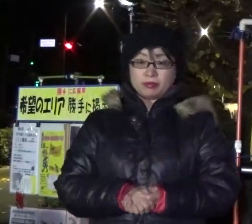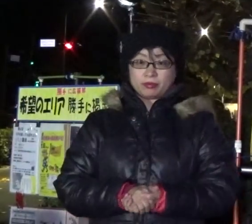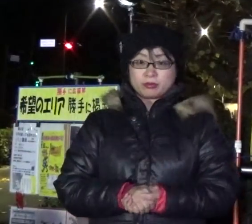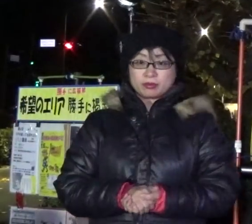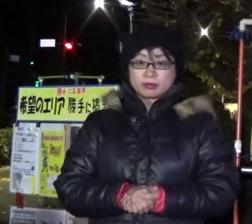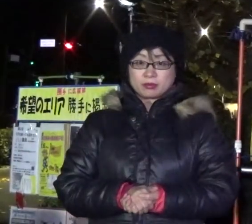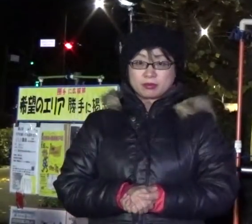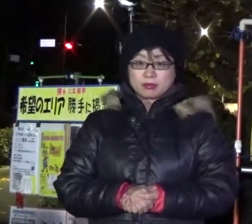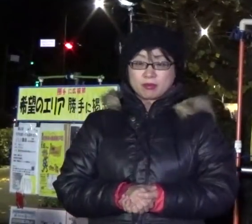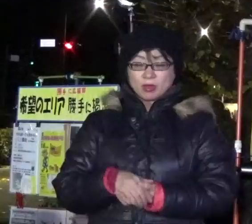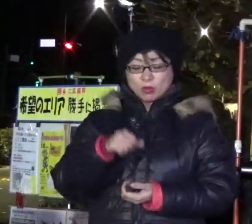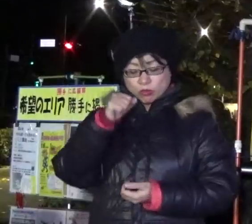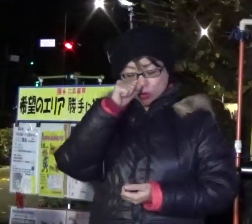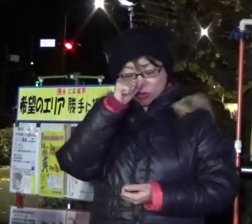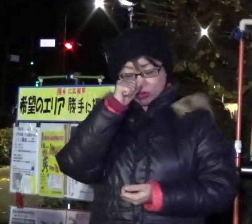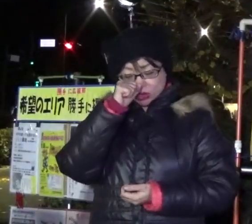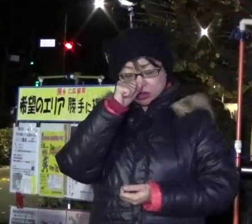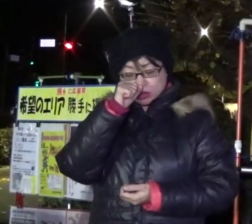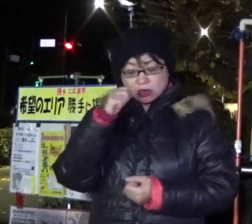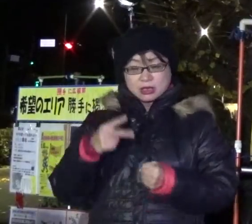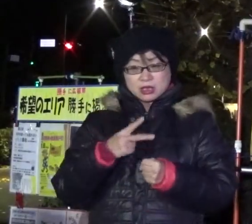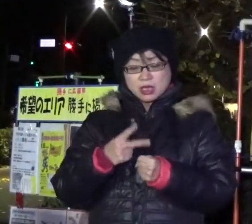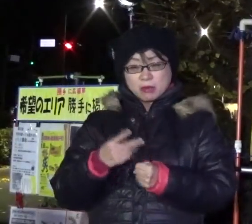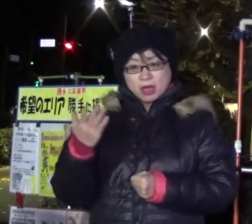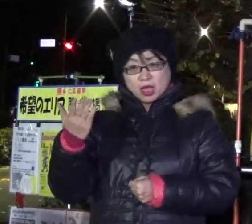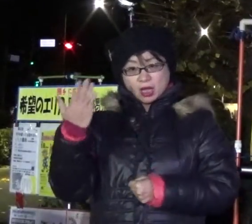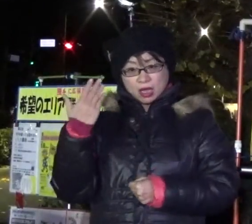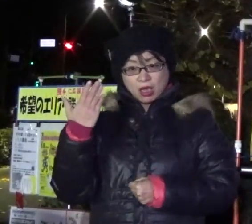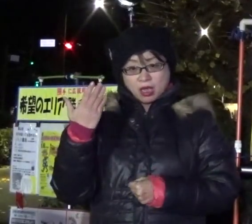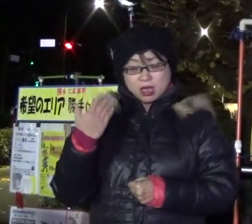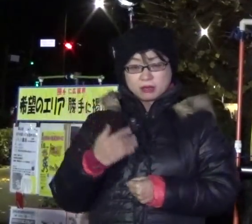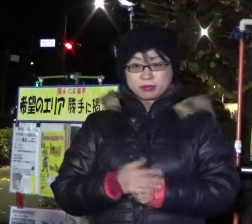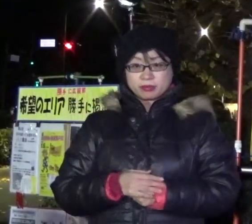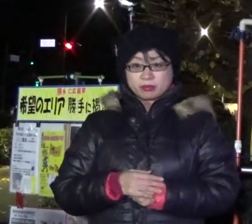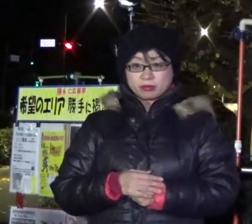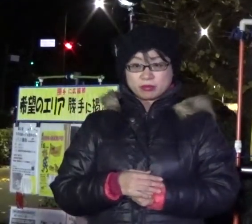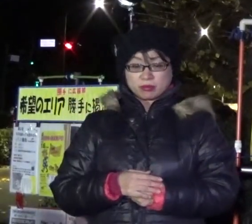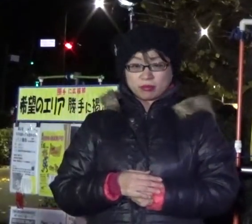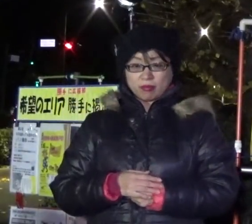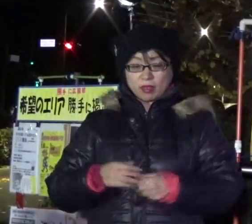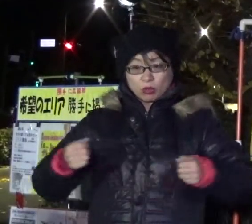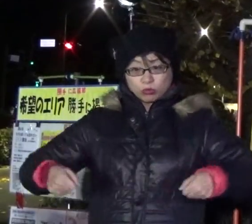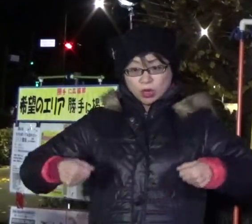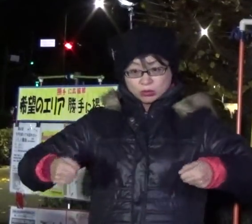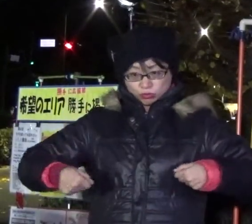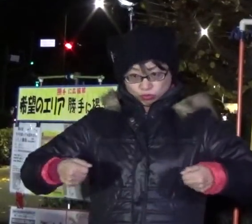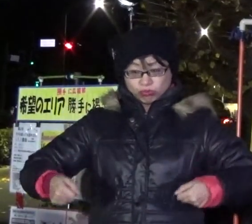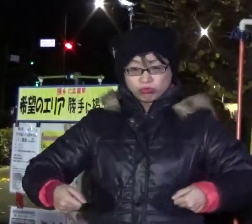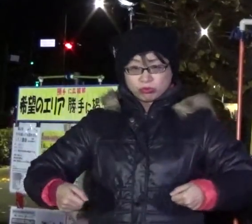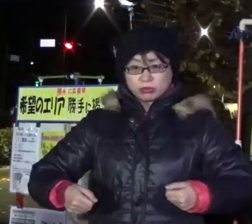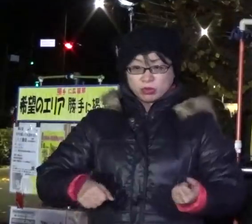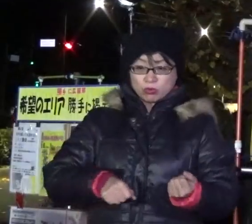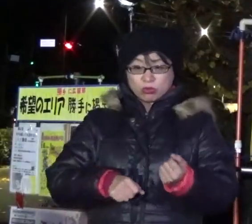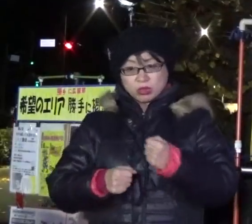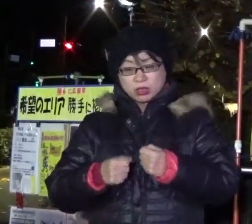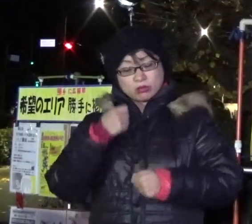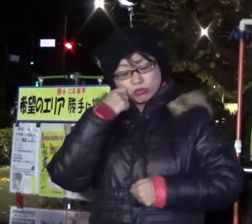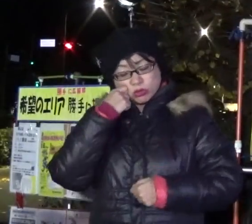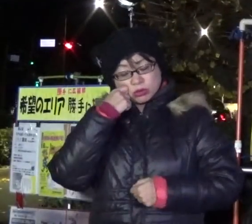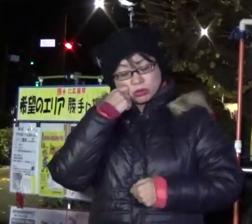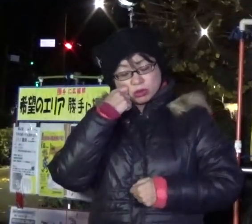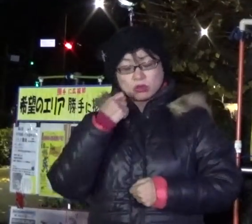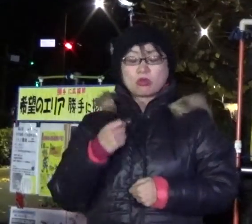難病で2年前までは電動車椅子から起き上がれなかった人がいるん